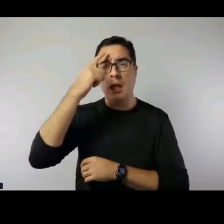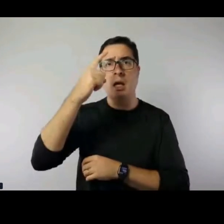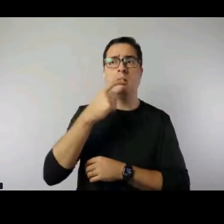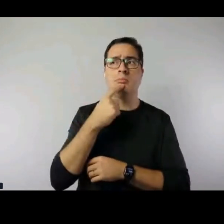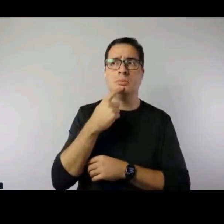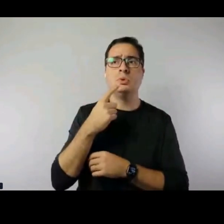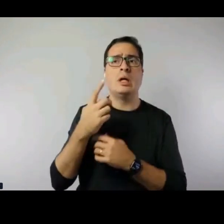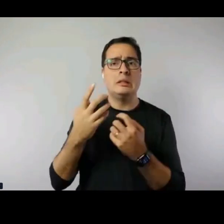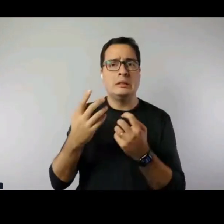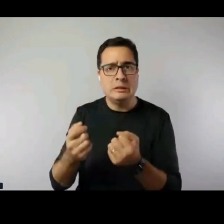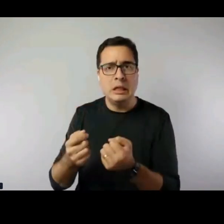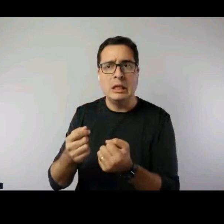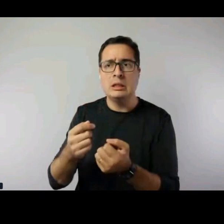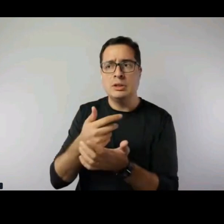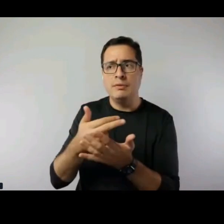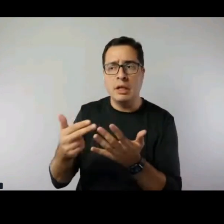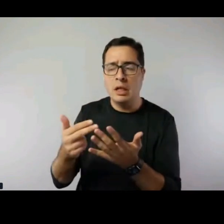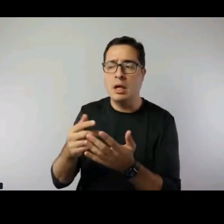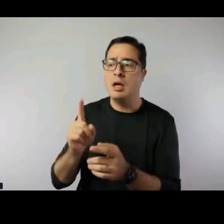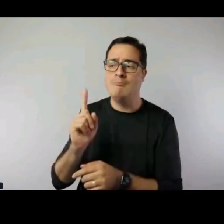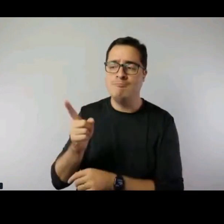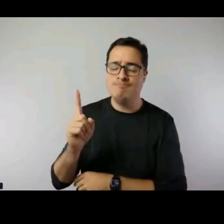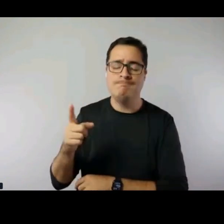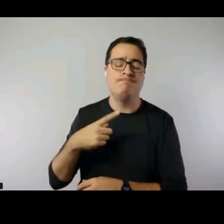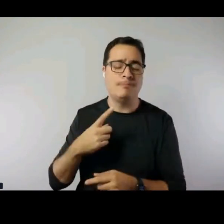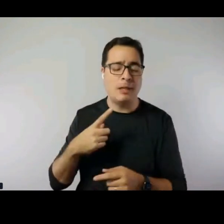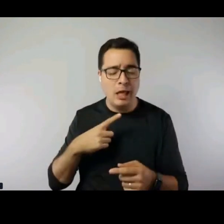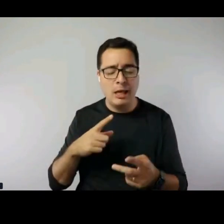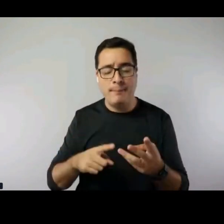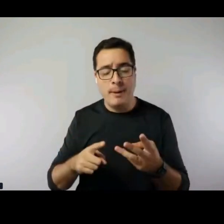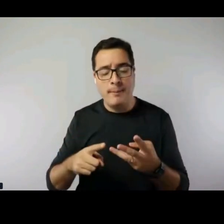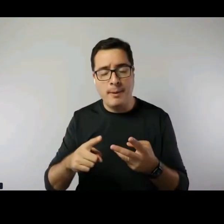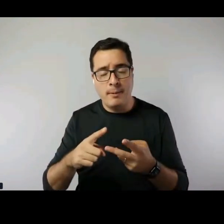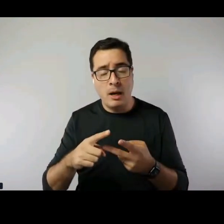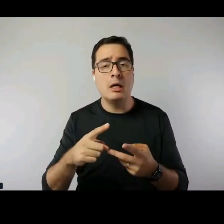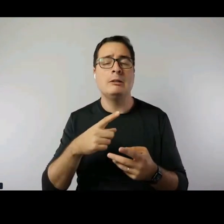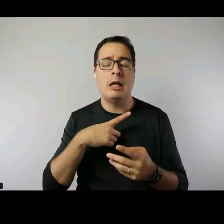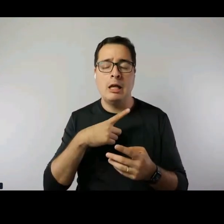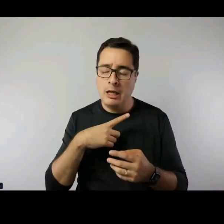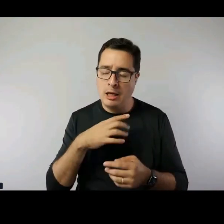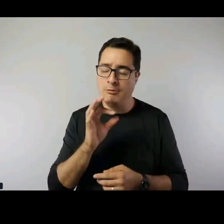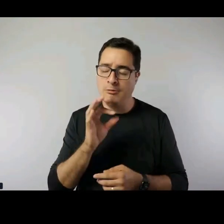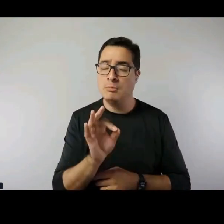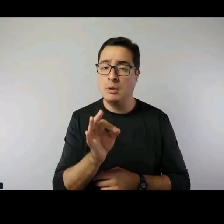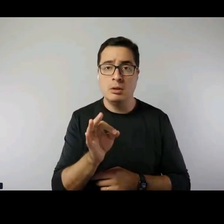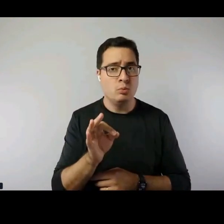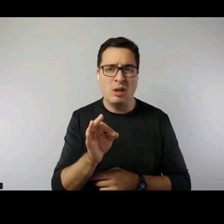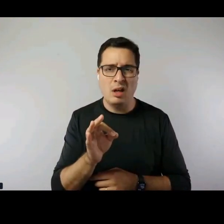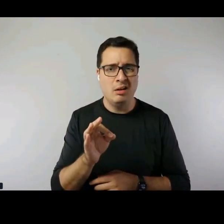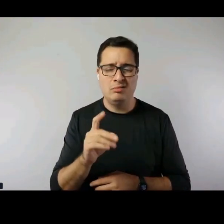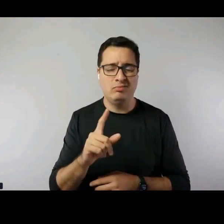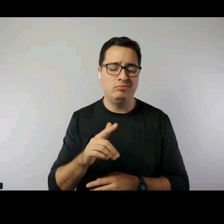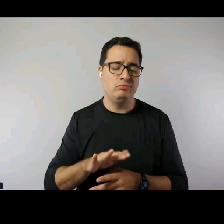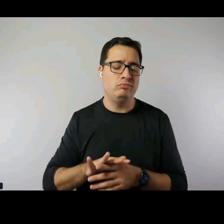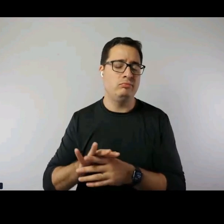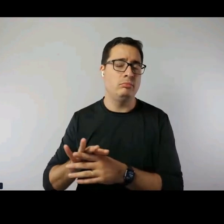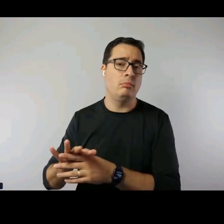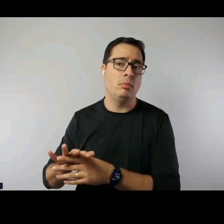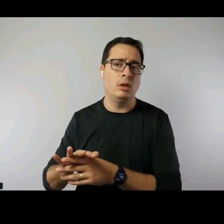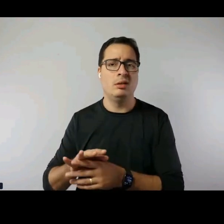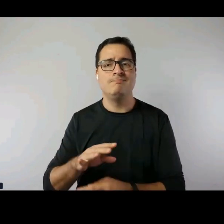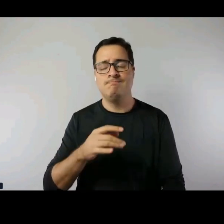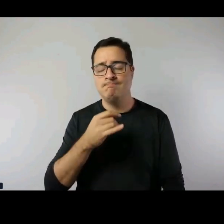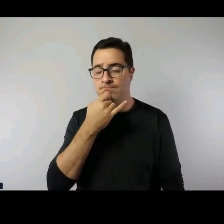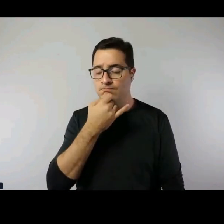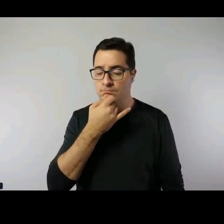esses aspectos, se a gente não reconhece esses pontos, é muito triste, porque a